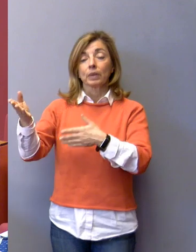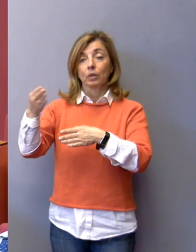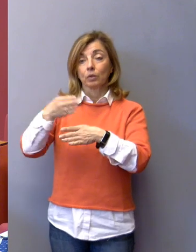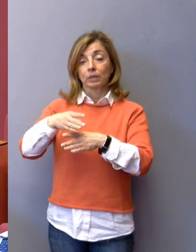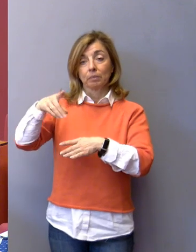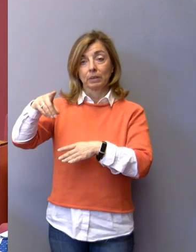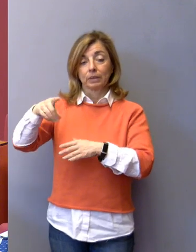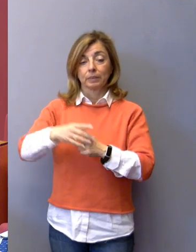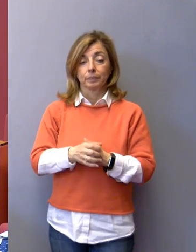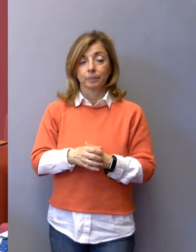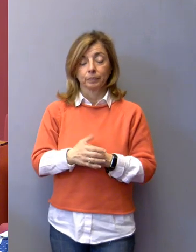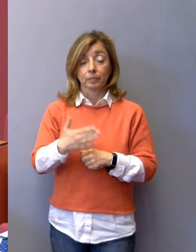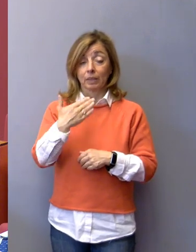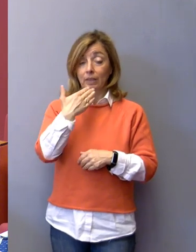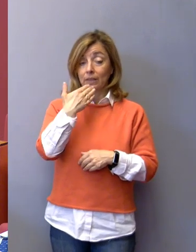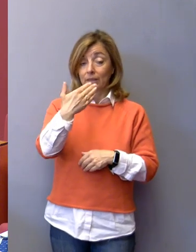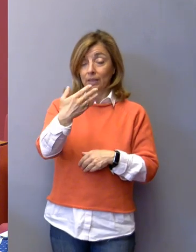Grazie Presidente ok